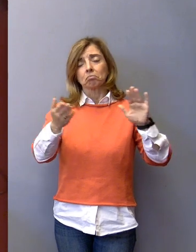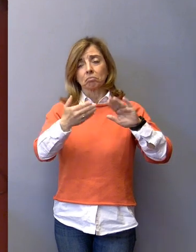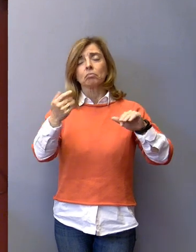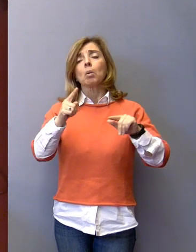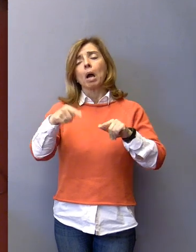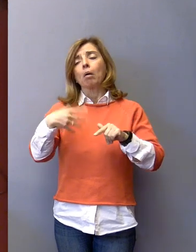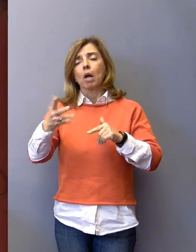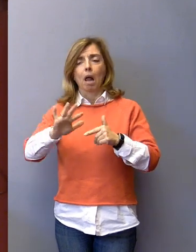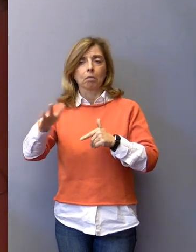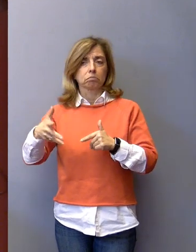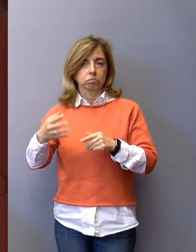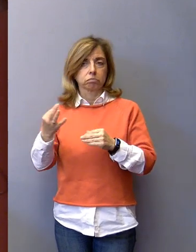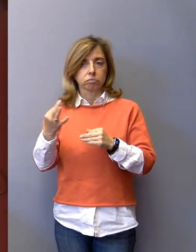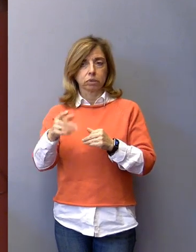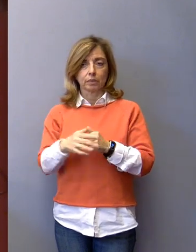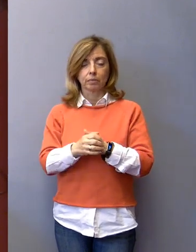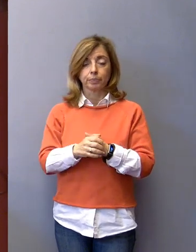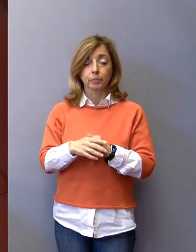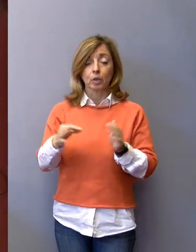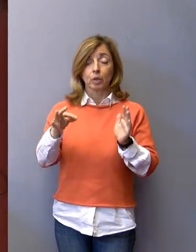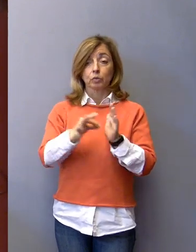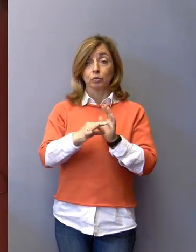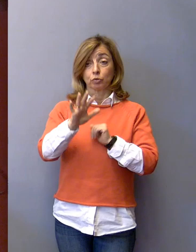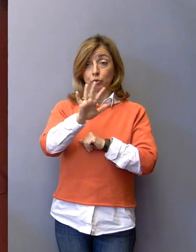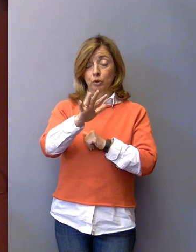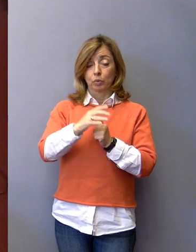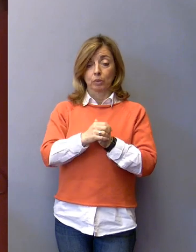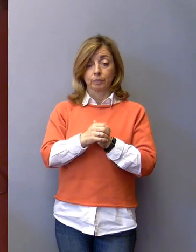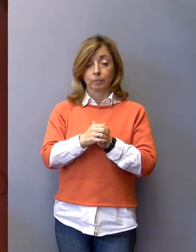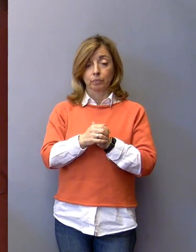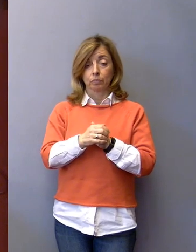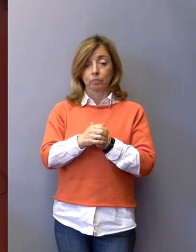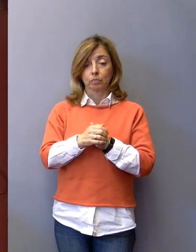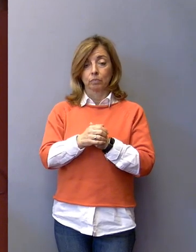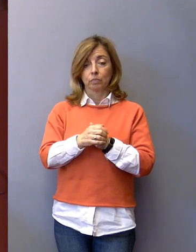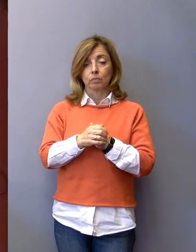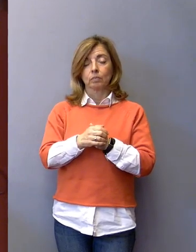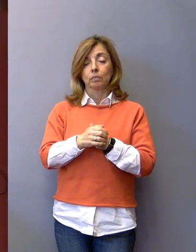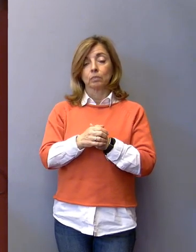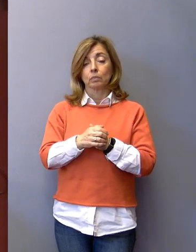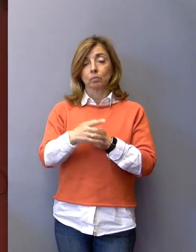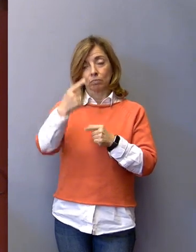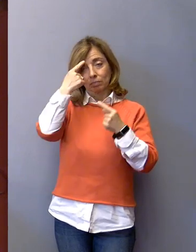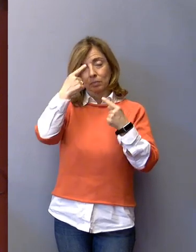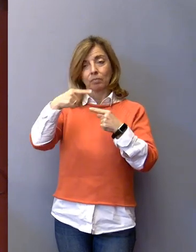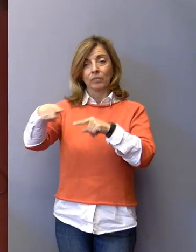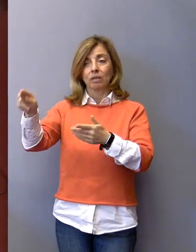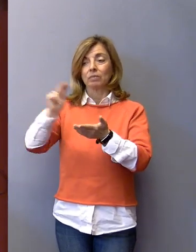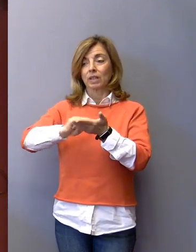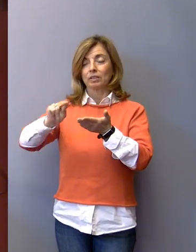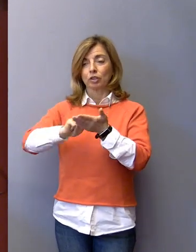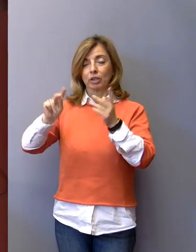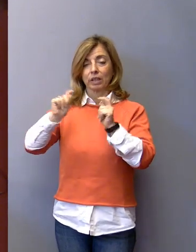positivo il numero di giri numero 5 rimetto la valutazione di ammissibilità segretario generale